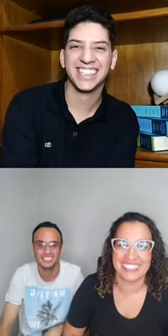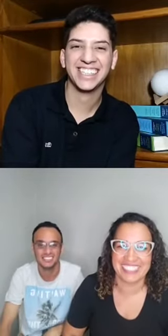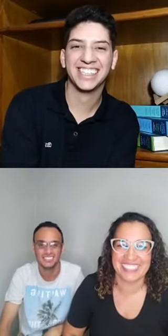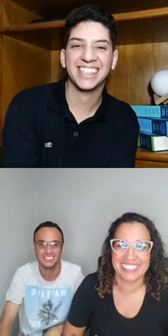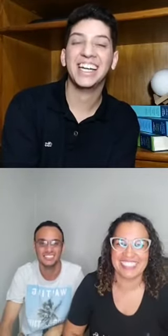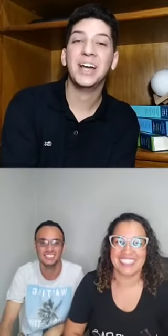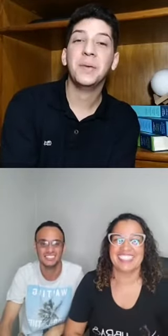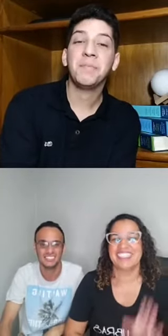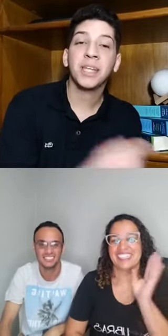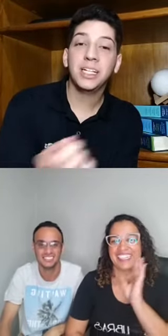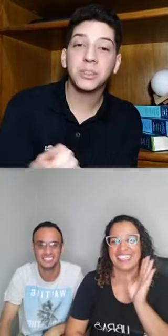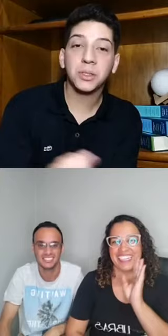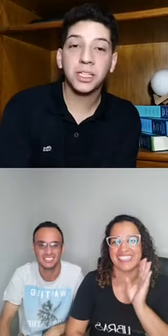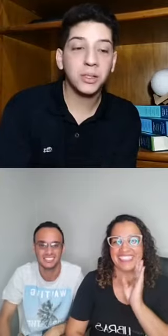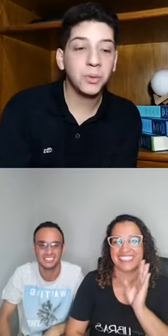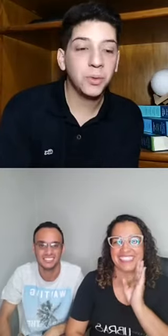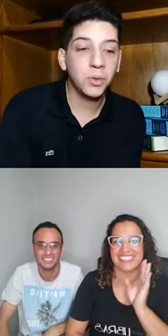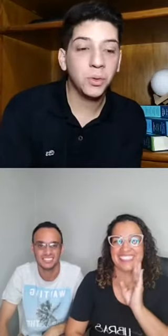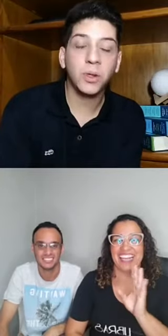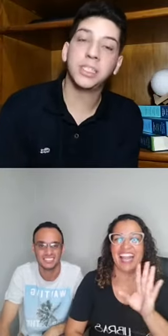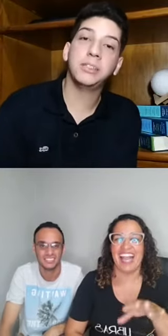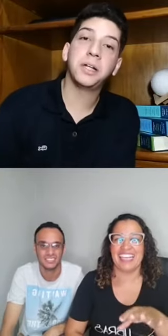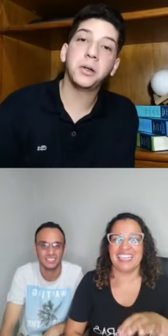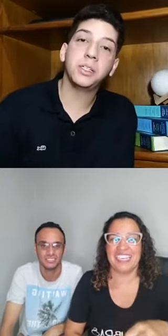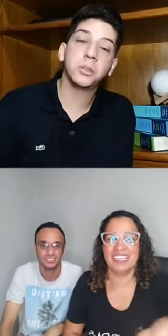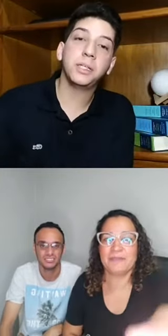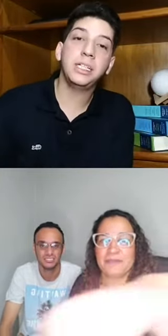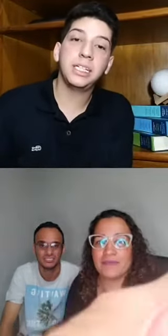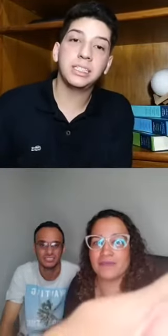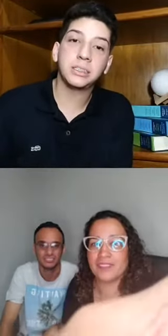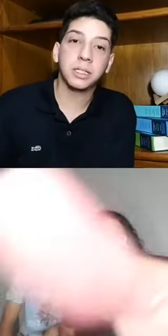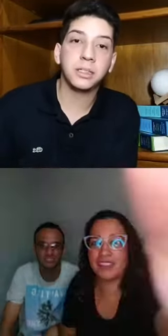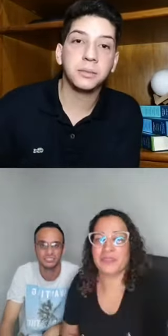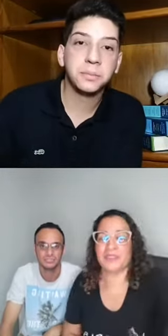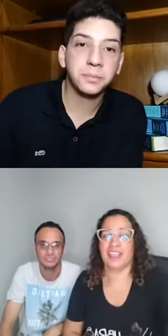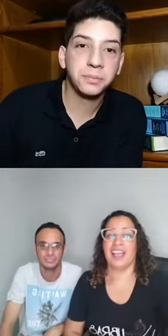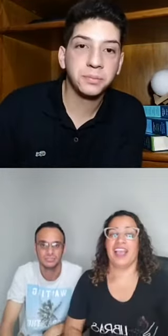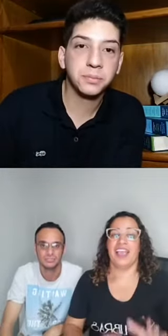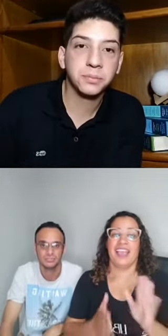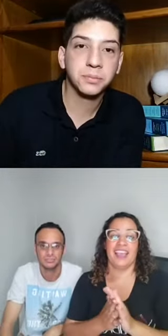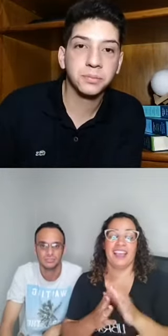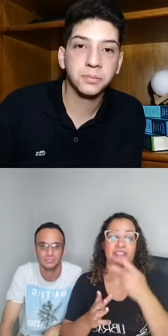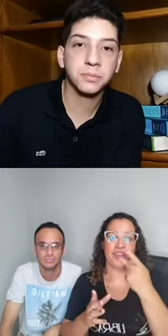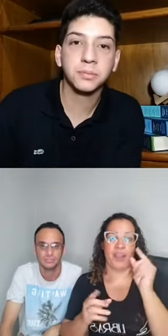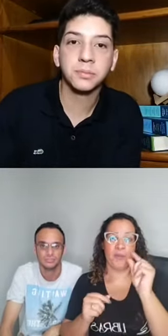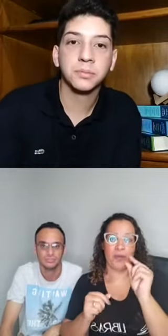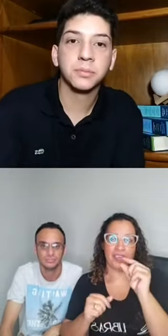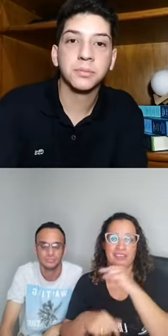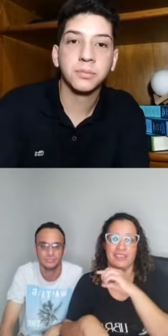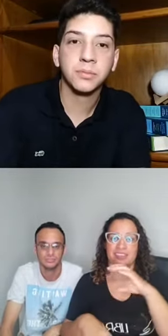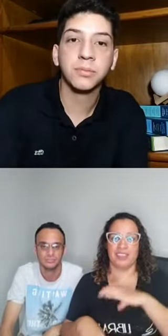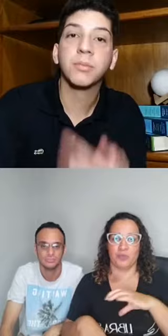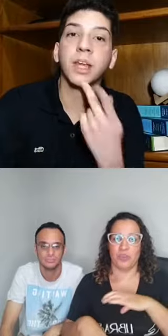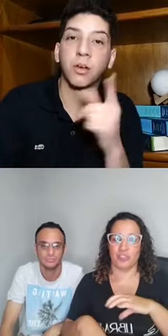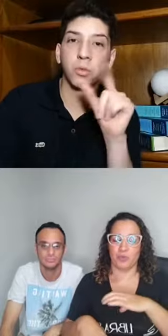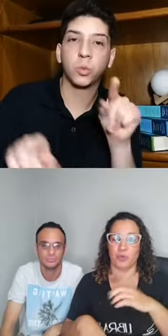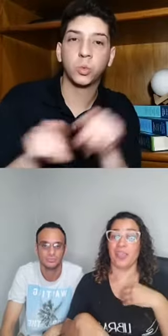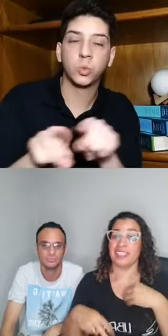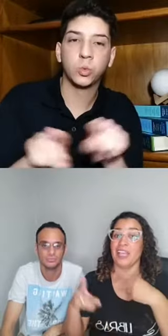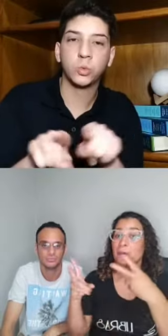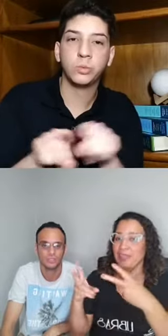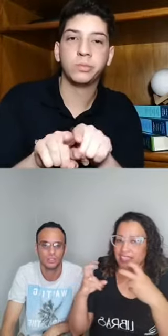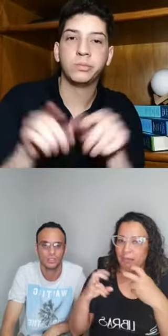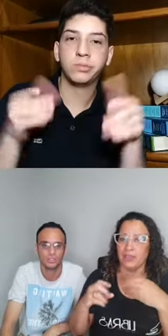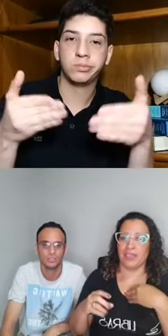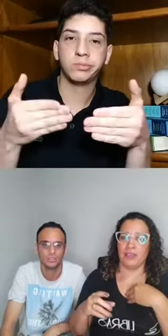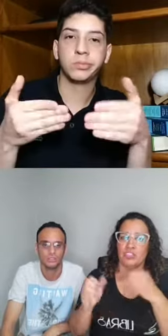rua. Isso que o Ronan falou é Aqui, super importante. falar um pouquinho dessa questão de português,